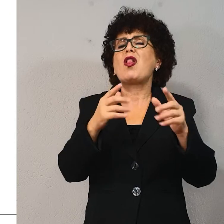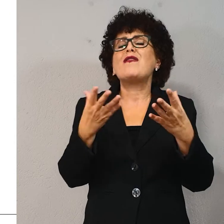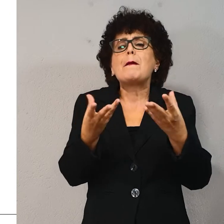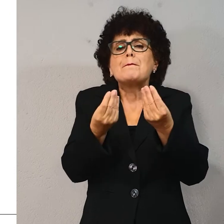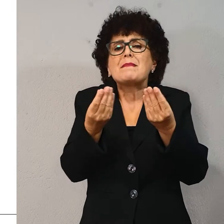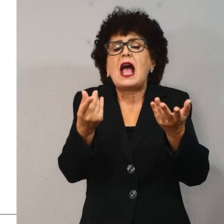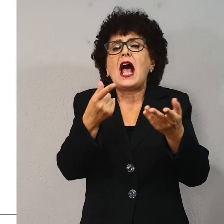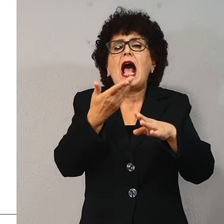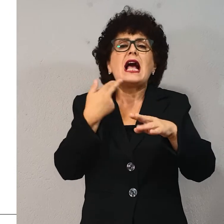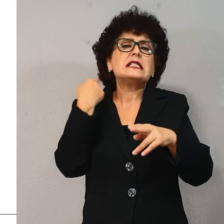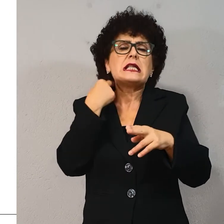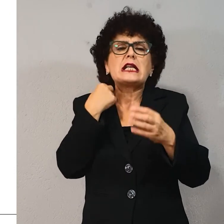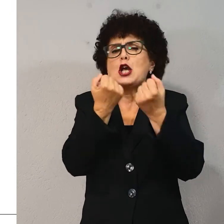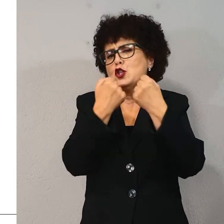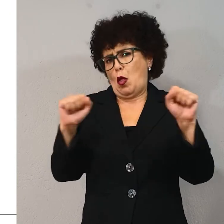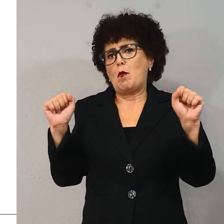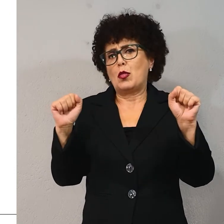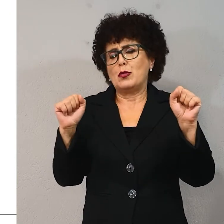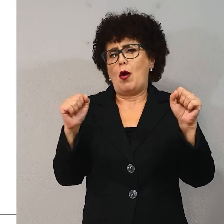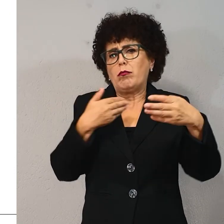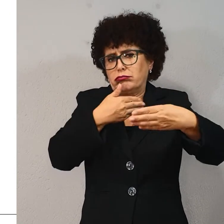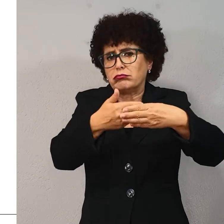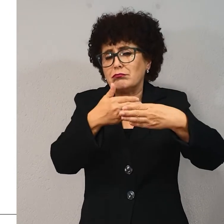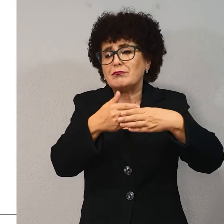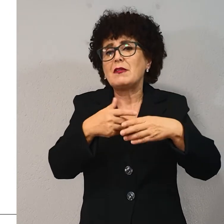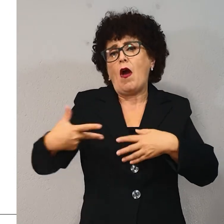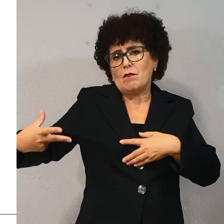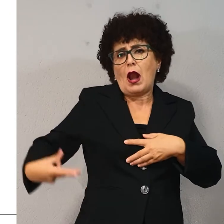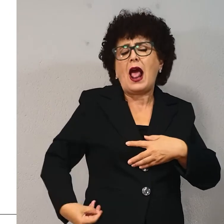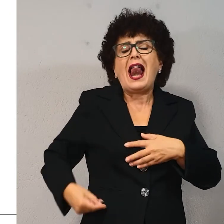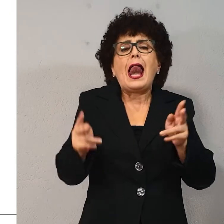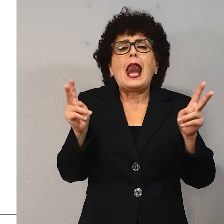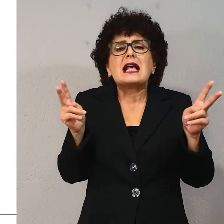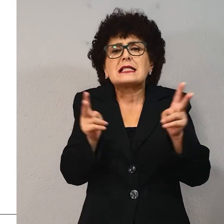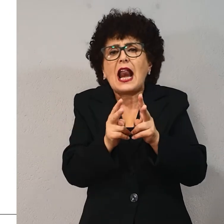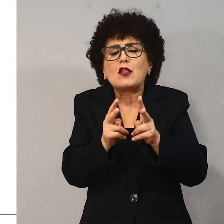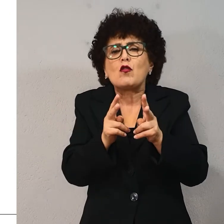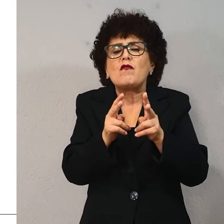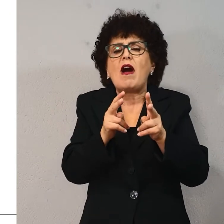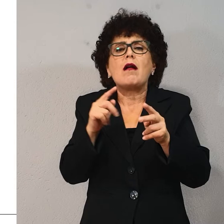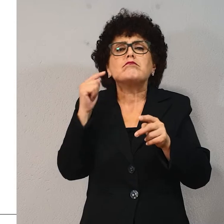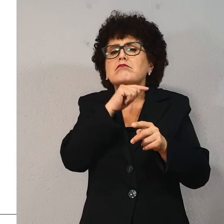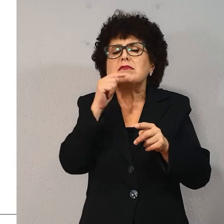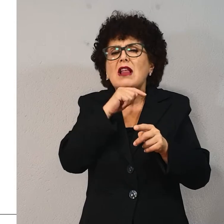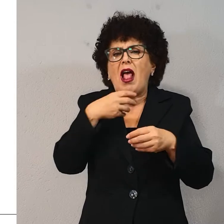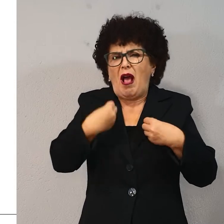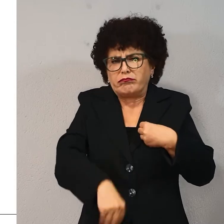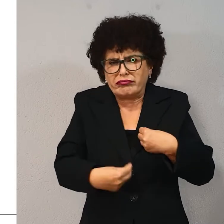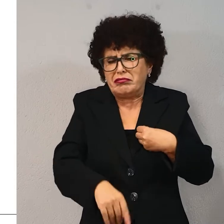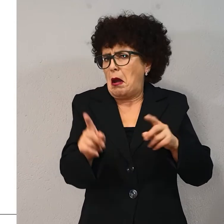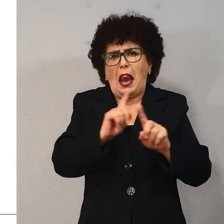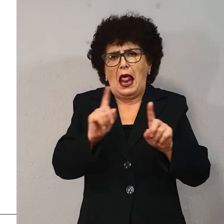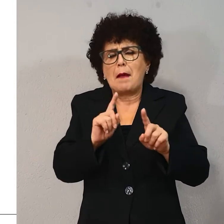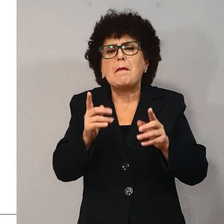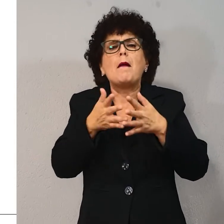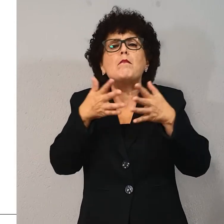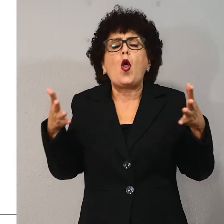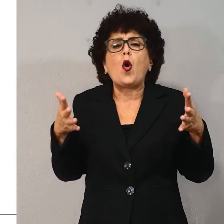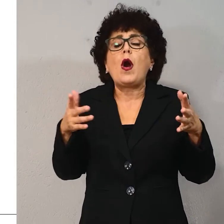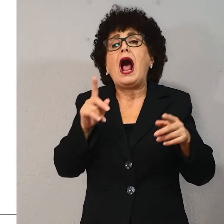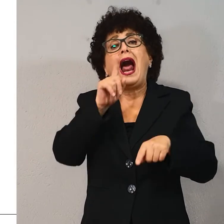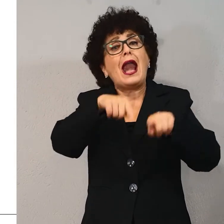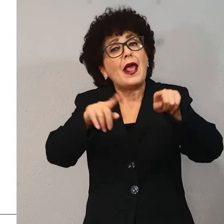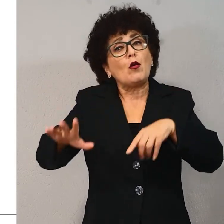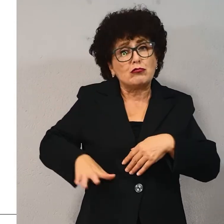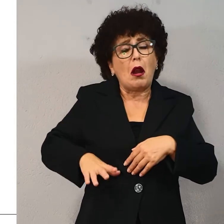при сексуалниот однос. Ја намалуваат должината и обилноста на менструалното крварење, а дел од